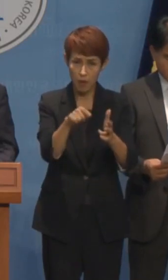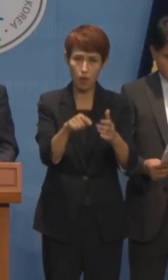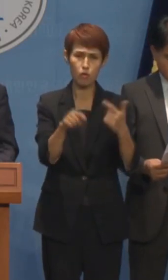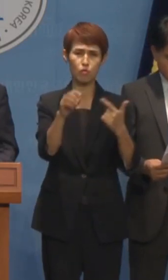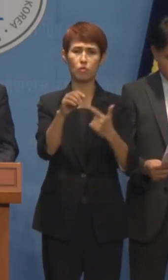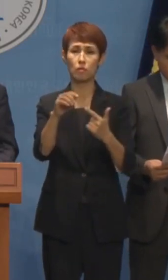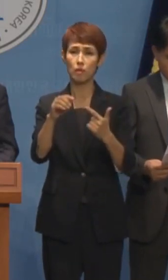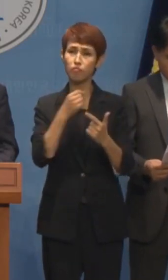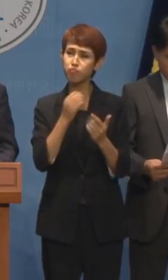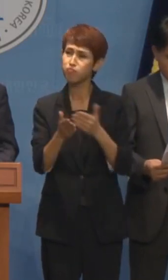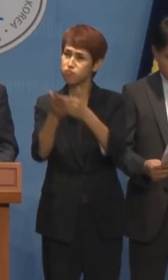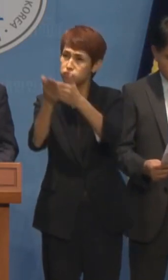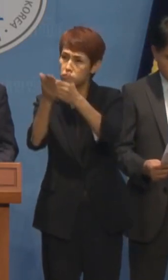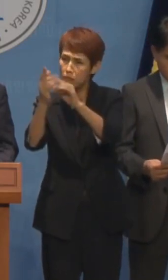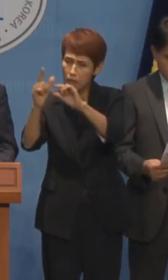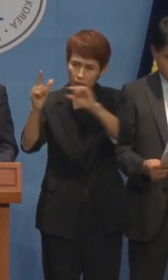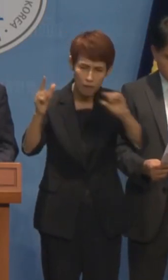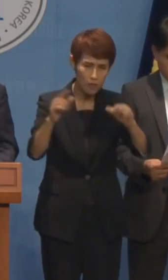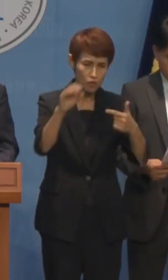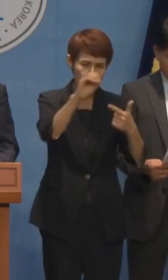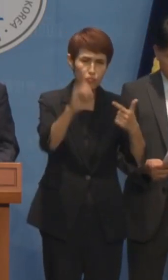수준에 불과하다. 당초